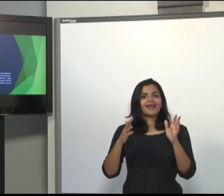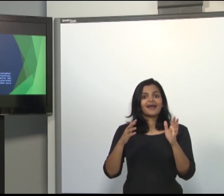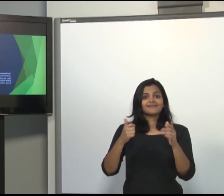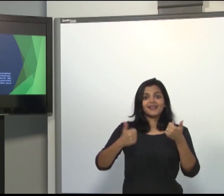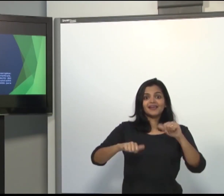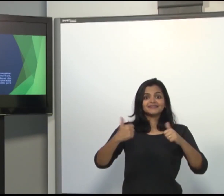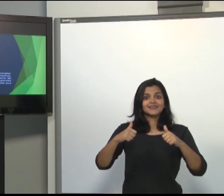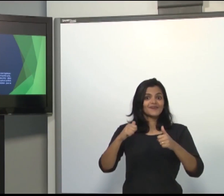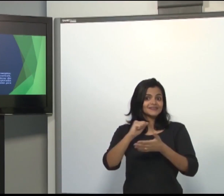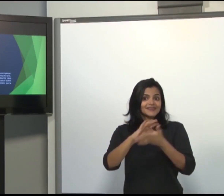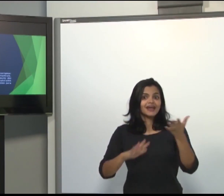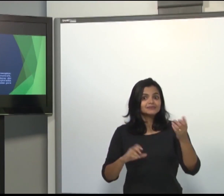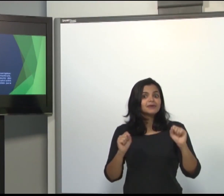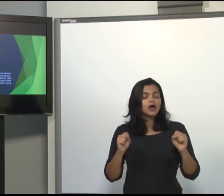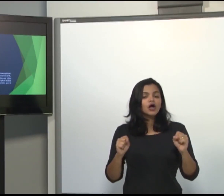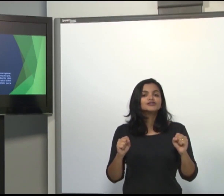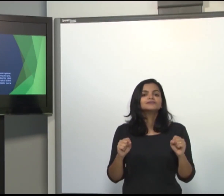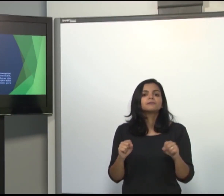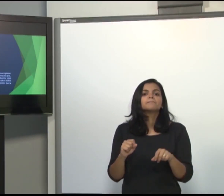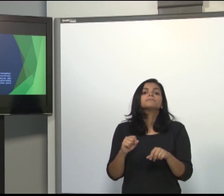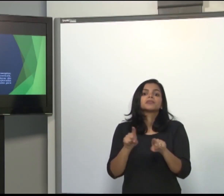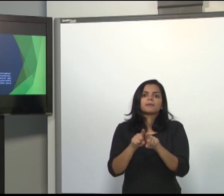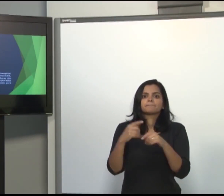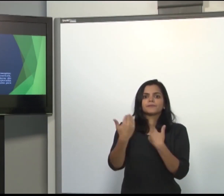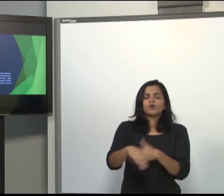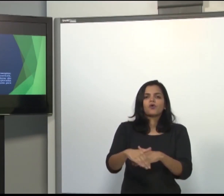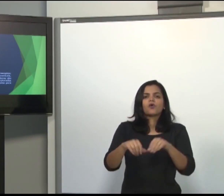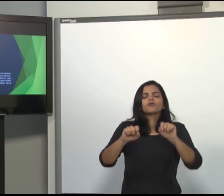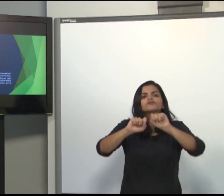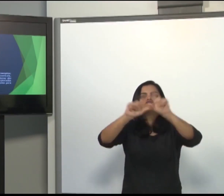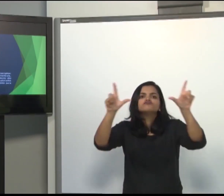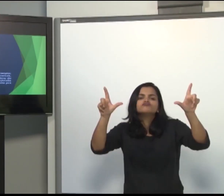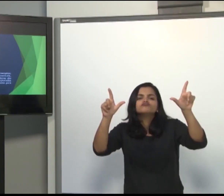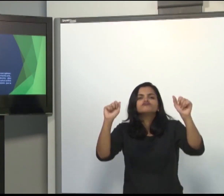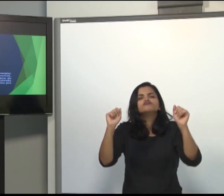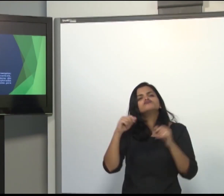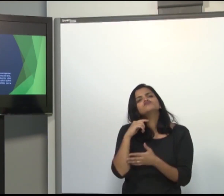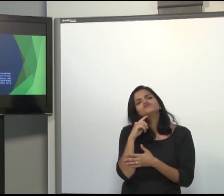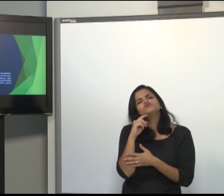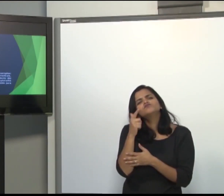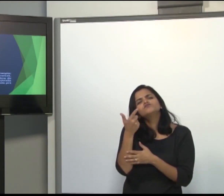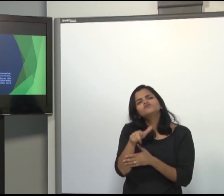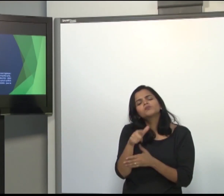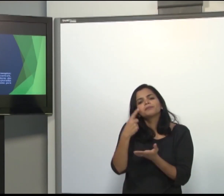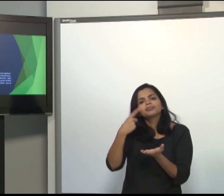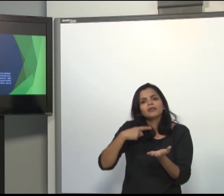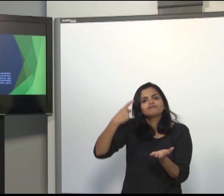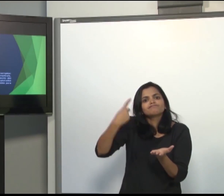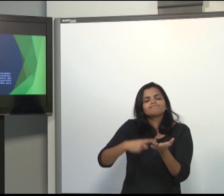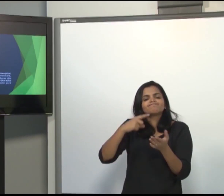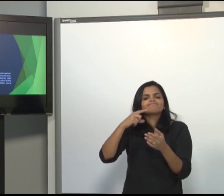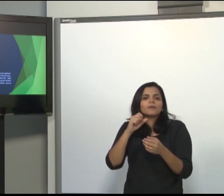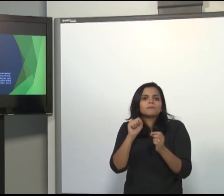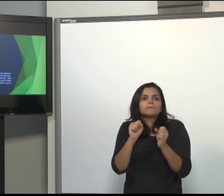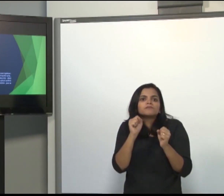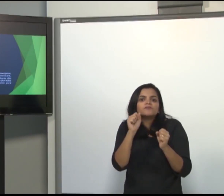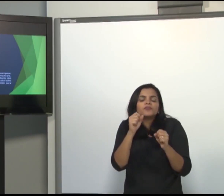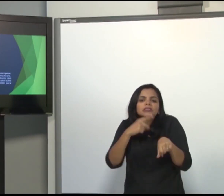sabe, mas pode começar a trabalhar com vídeos formais, avaliação, atividades assim.